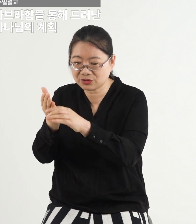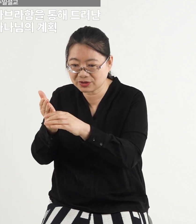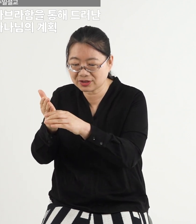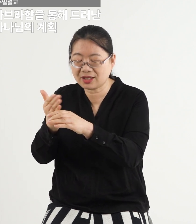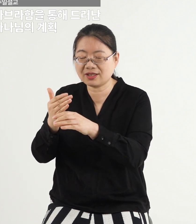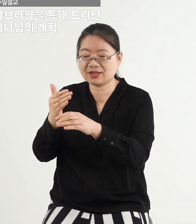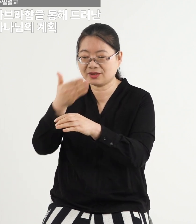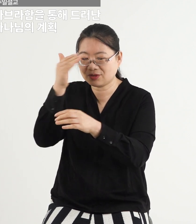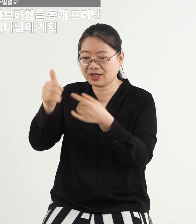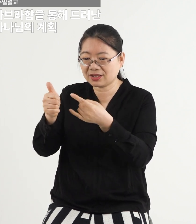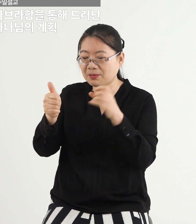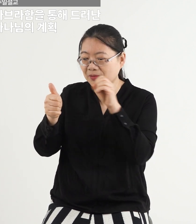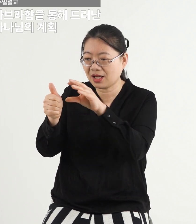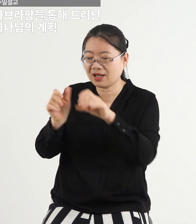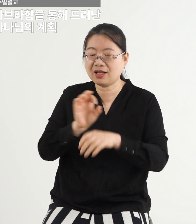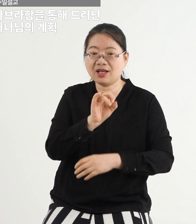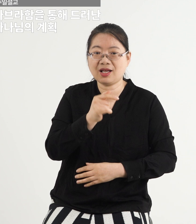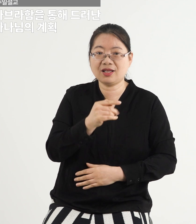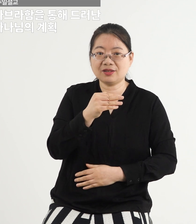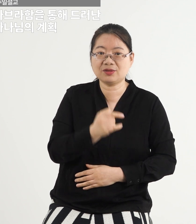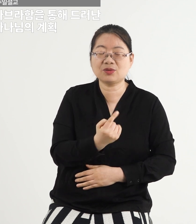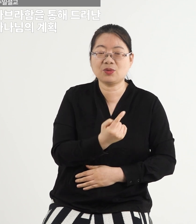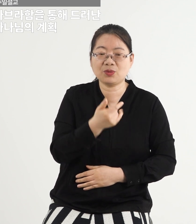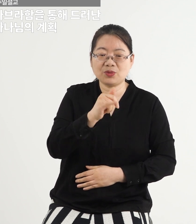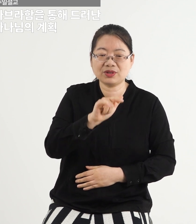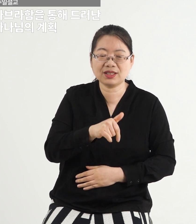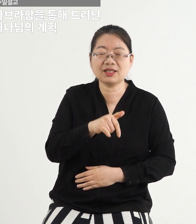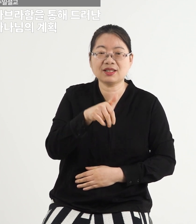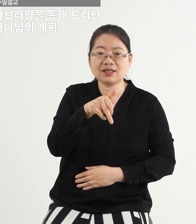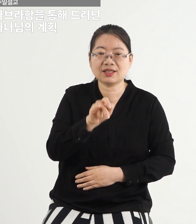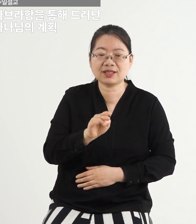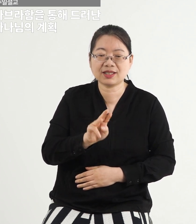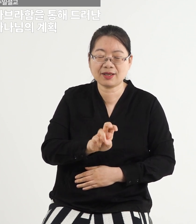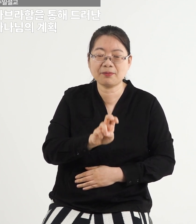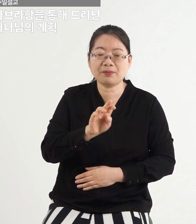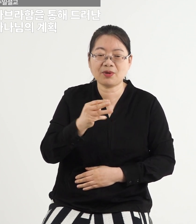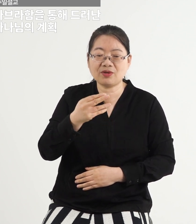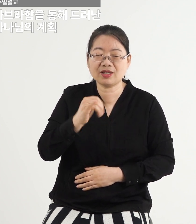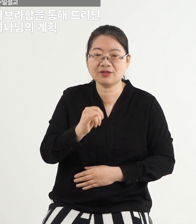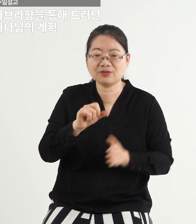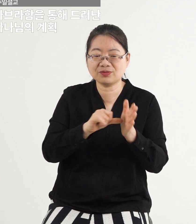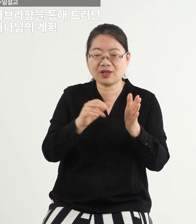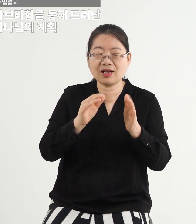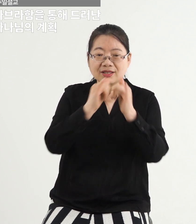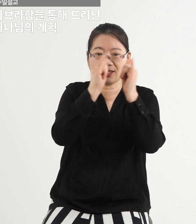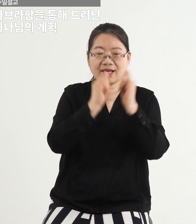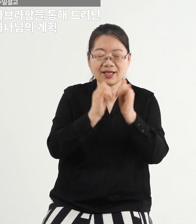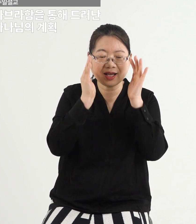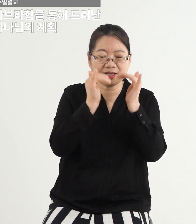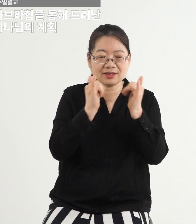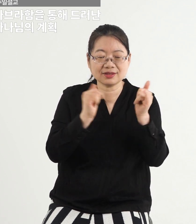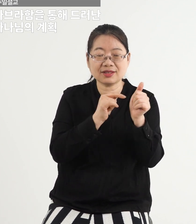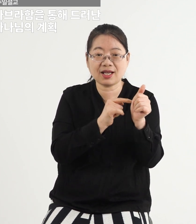안토니 캠벌이라는 유명한 사회학자가 미국에 계신데 이분이 자기 전공처럼